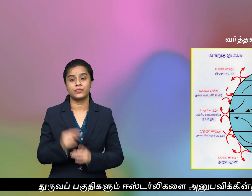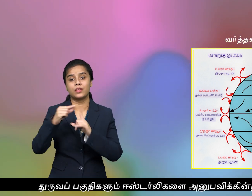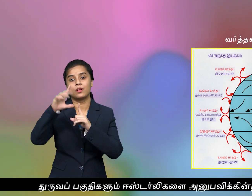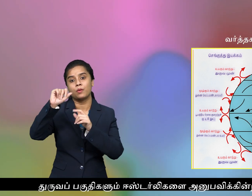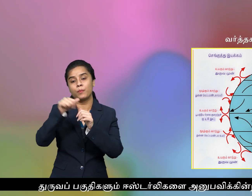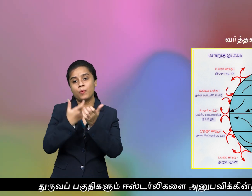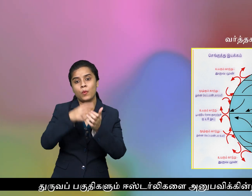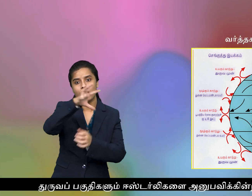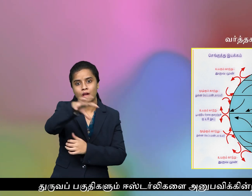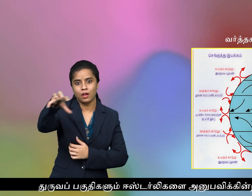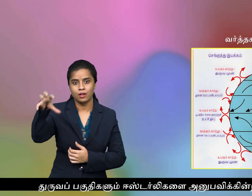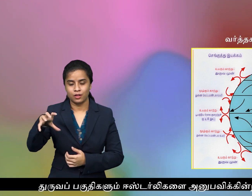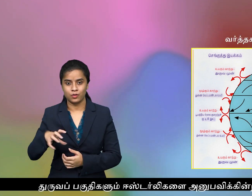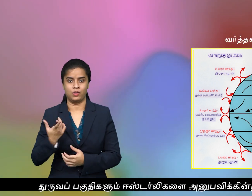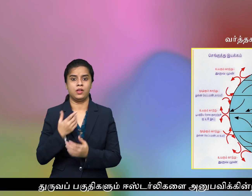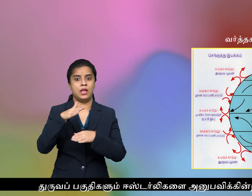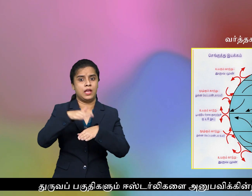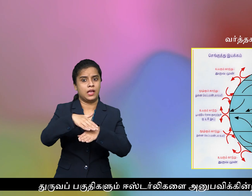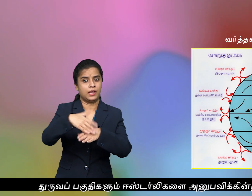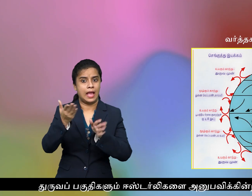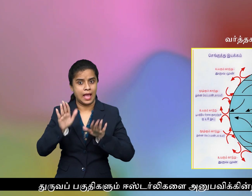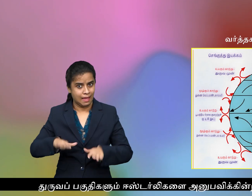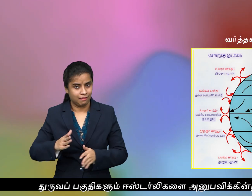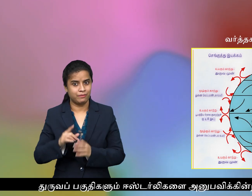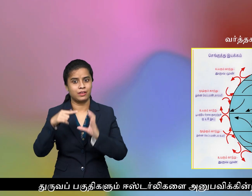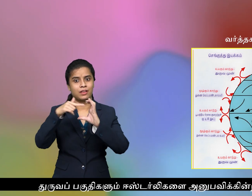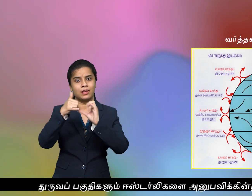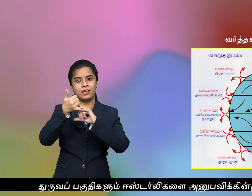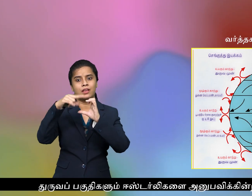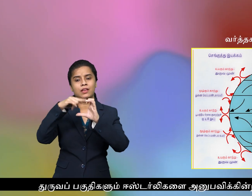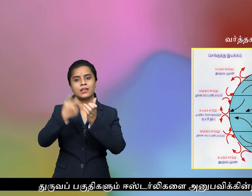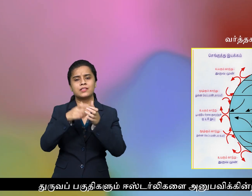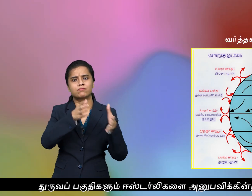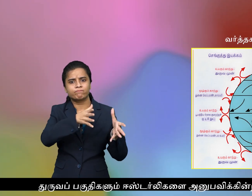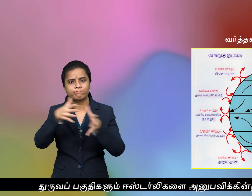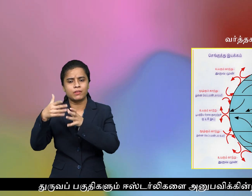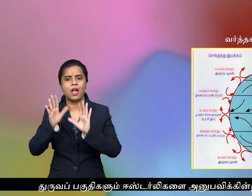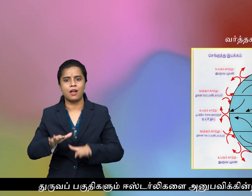துருவ பகுதிகளும் ஈஸ்டரில்களை அனுபவிக்கின்றன.